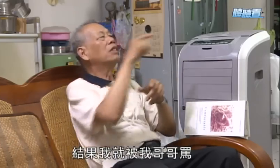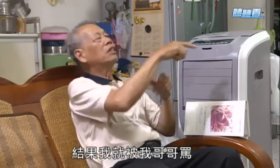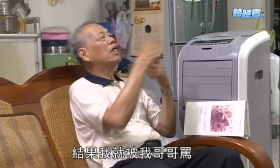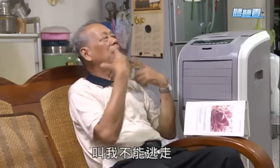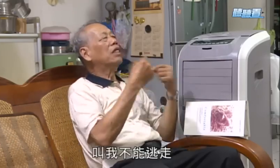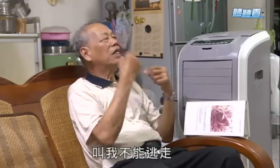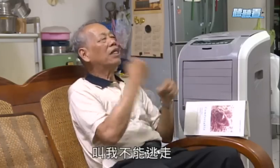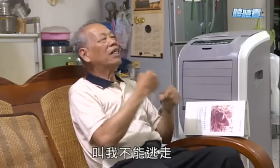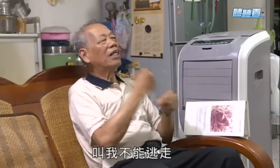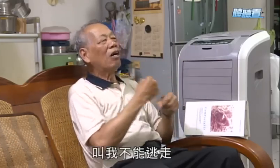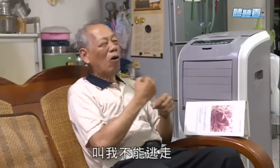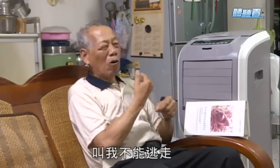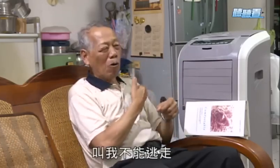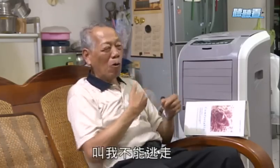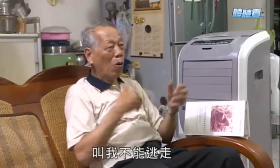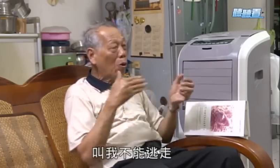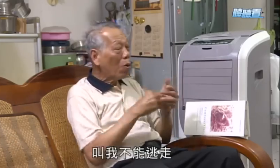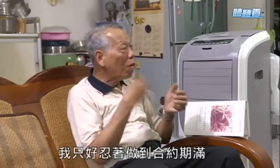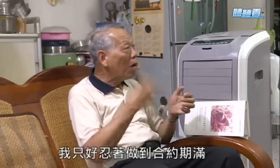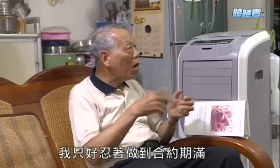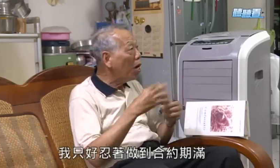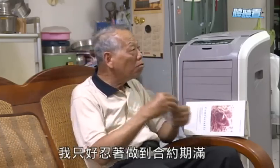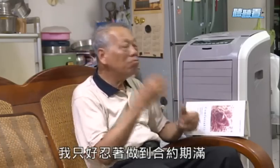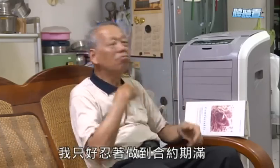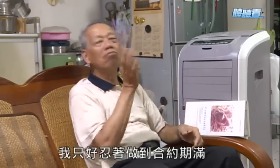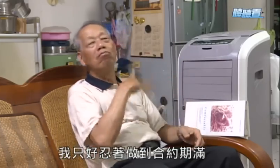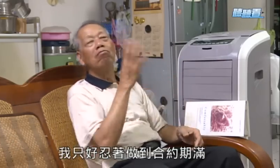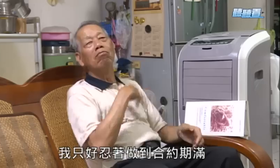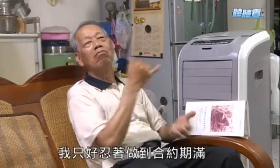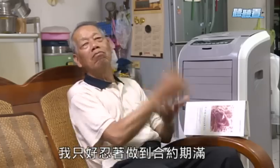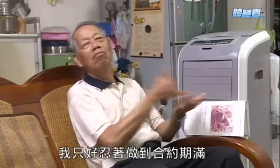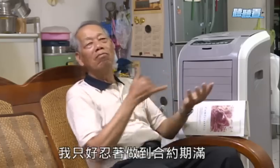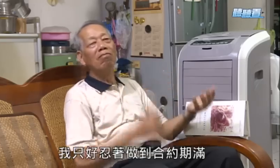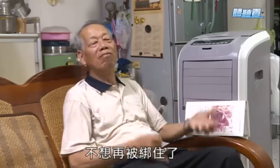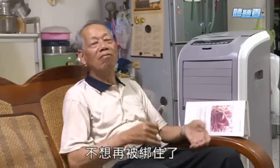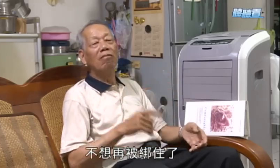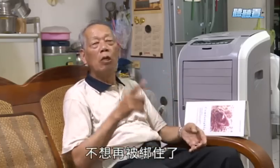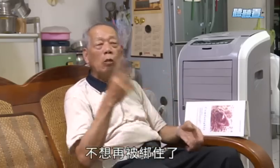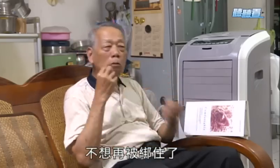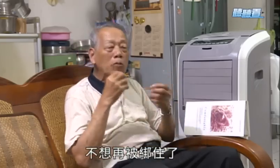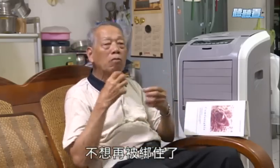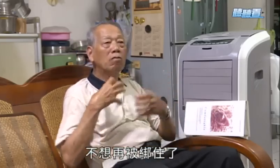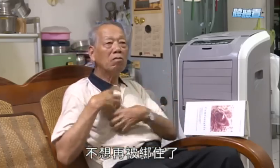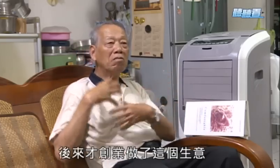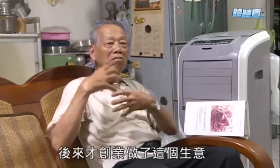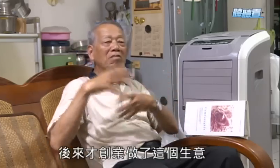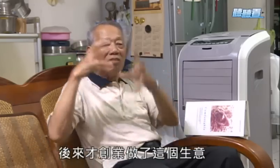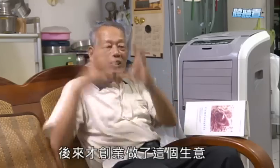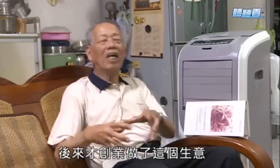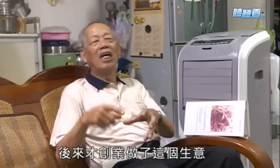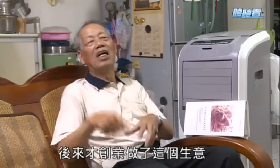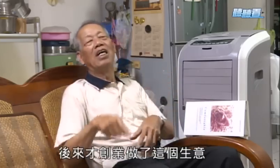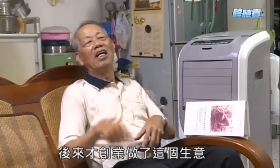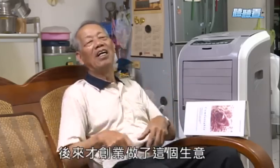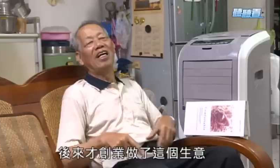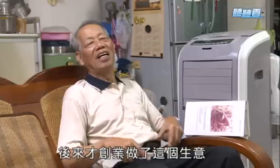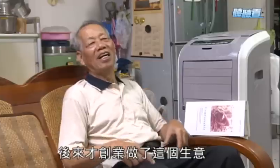骂，叫我不能逃走。哎，我只好忍着做到合约期满，不想再被绑住了。后来呢，才创业做了这个